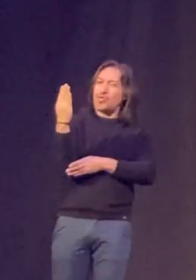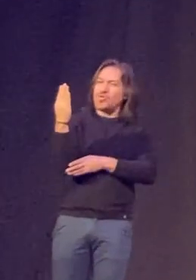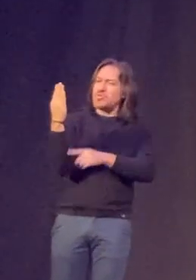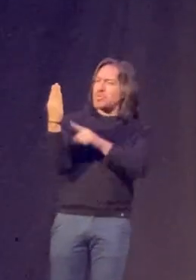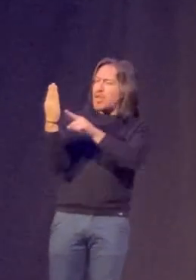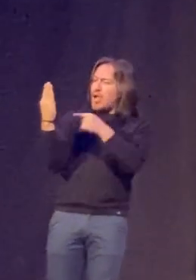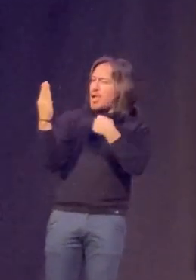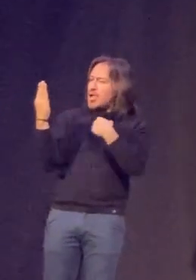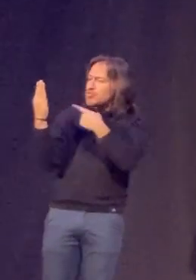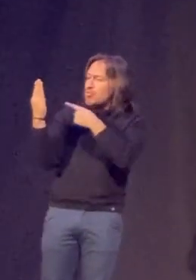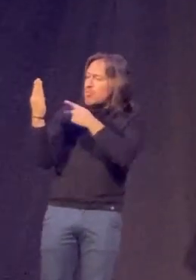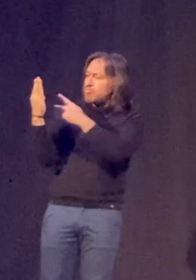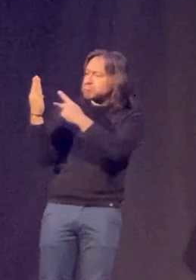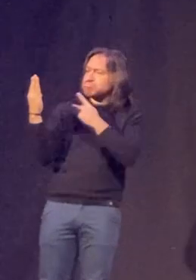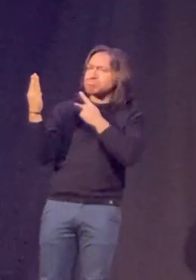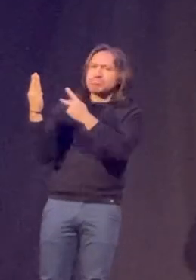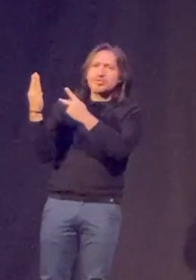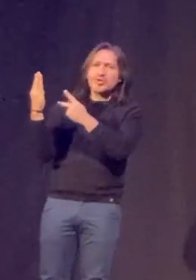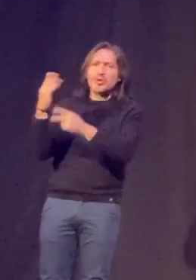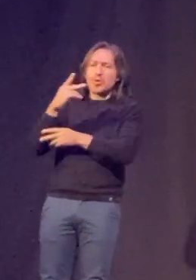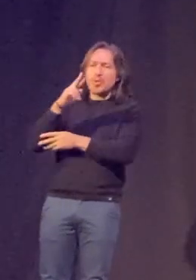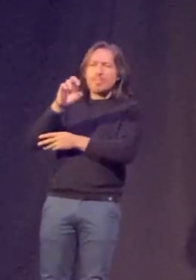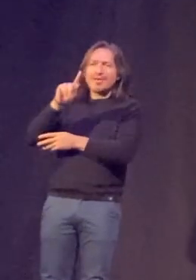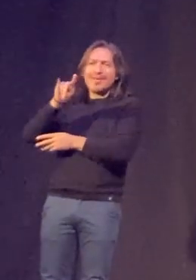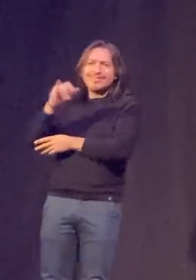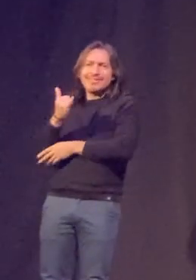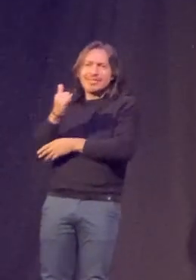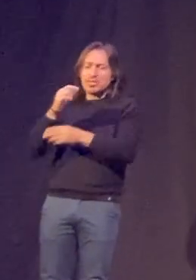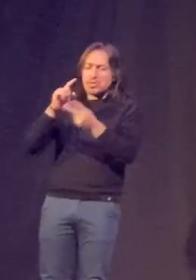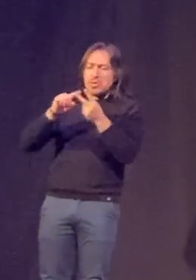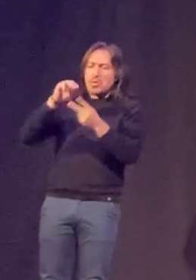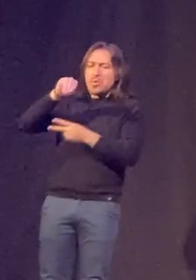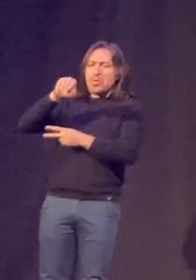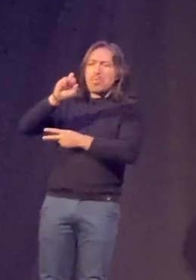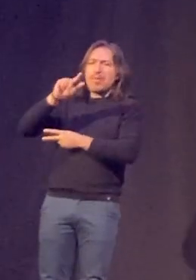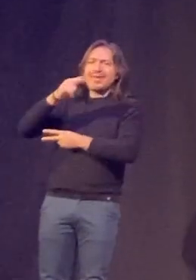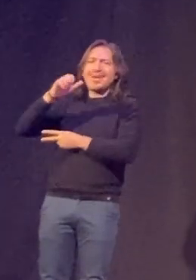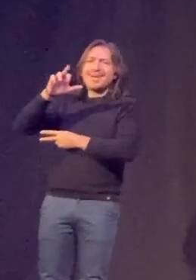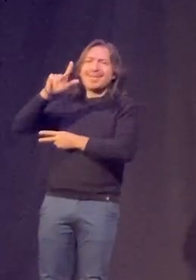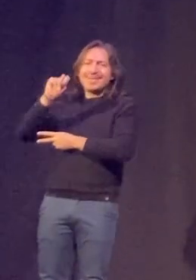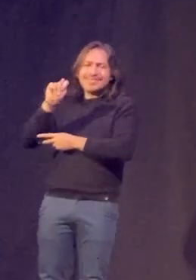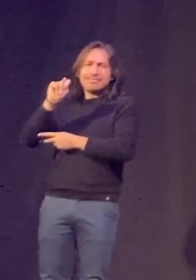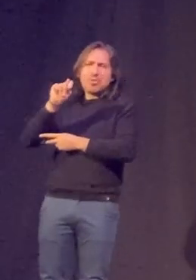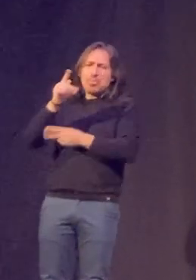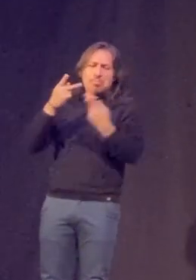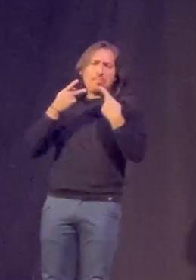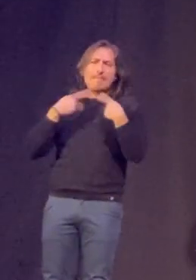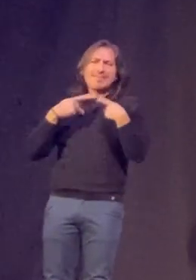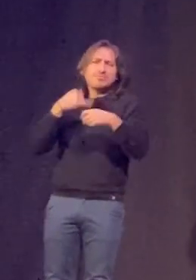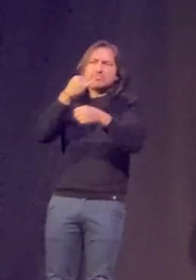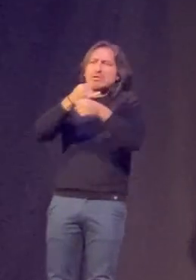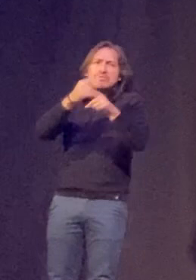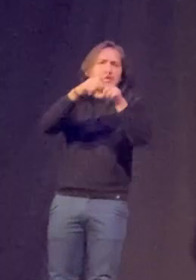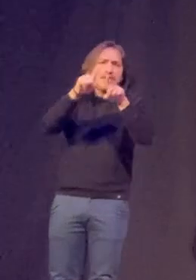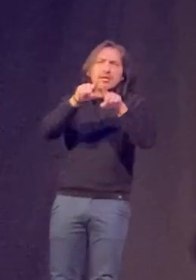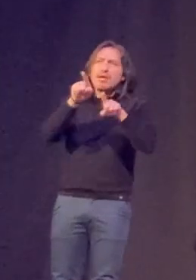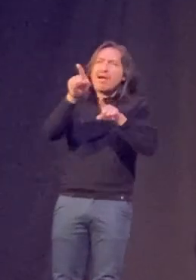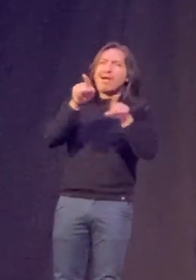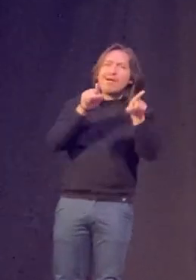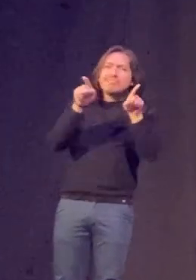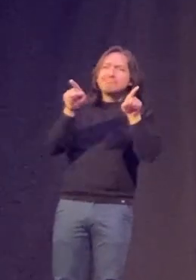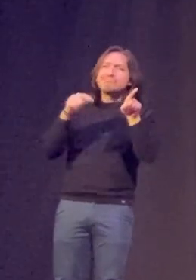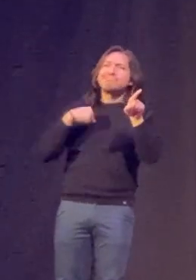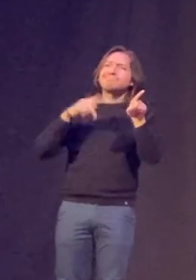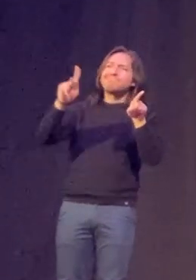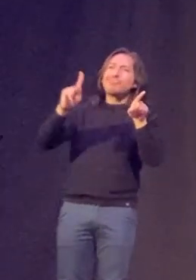puedan identificarse con Pretty, con Margaret, con cualquiera de los personajes. Creemos que nos va a servir para eso, para ser